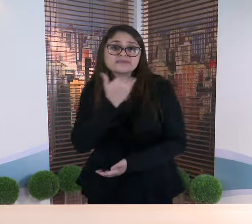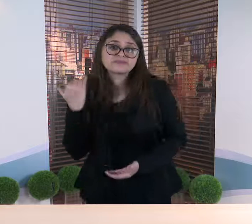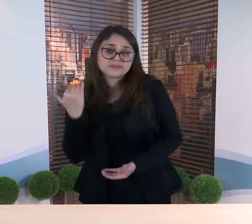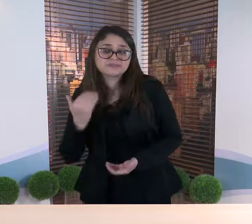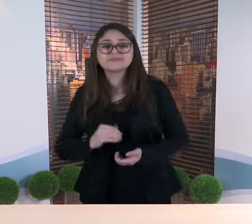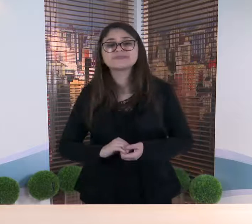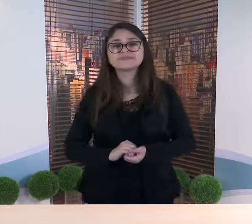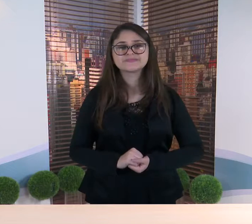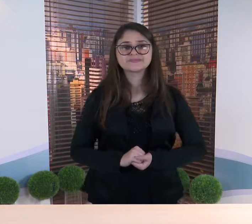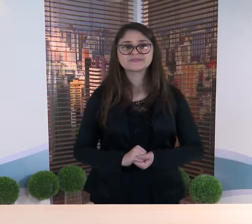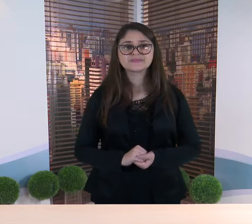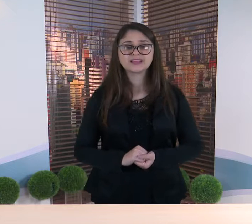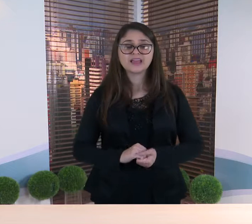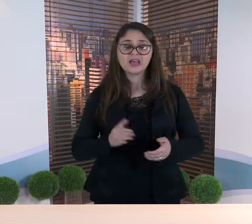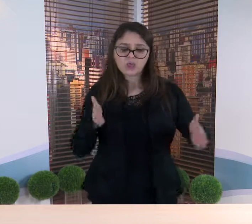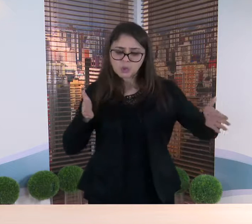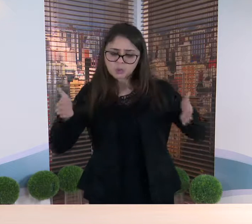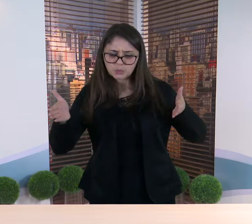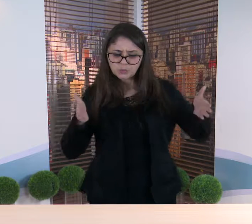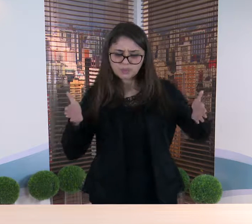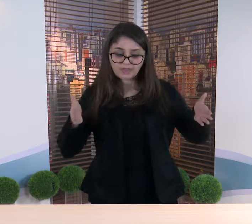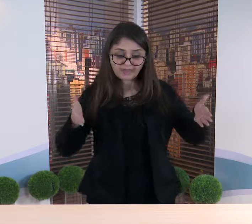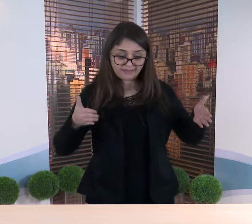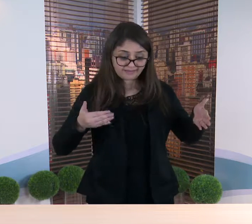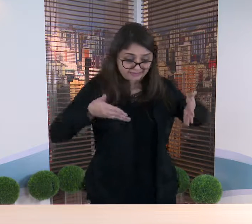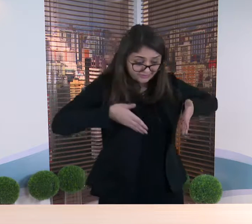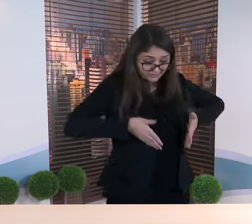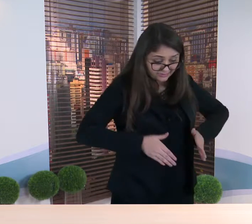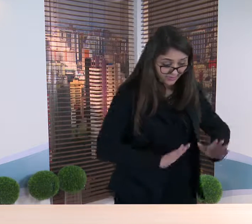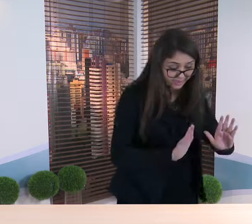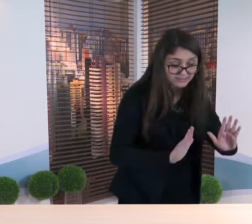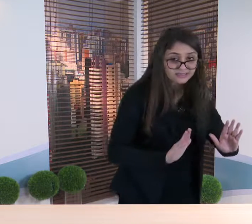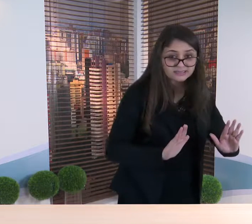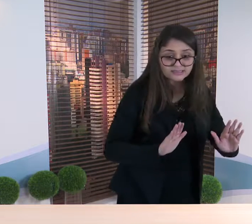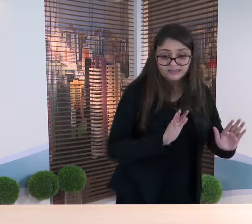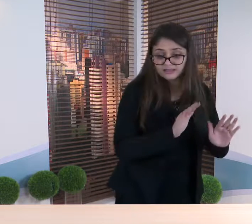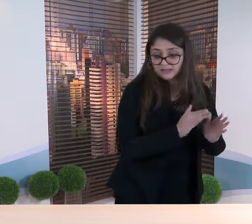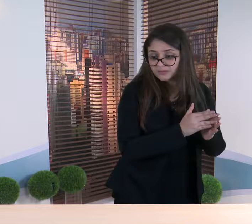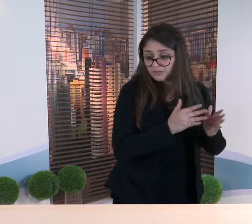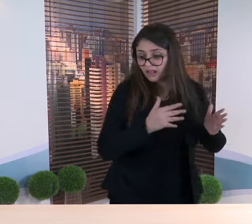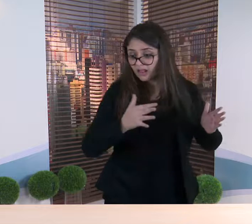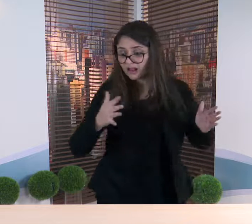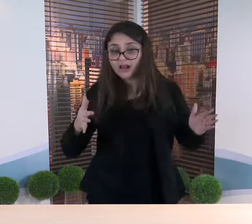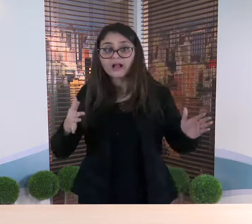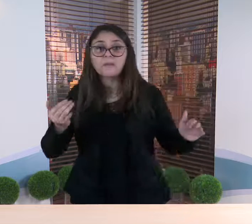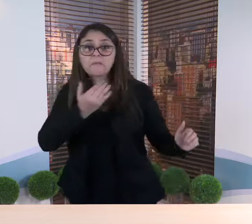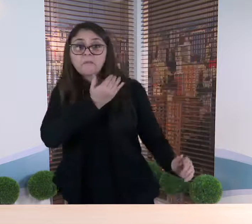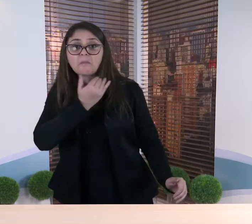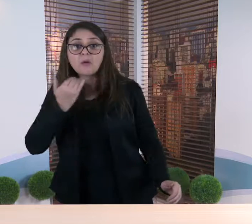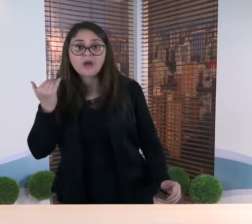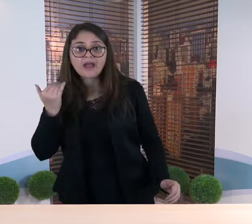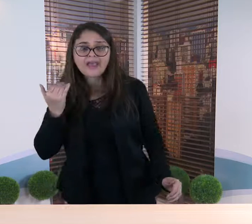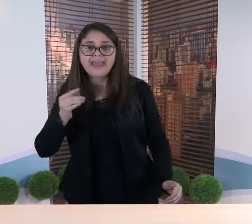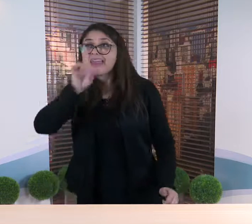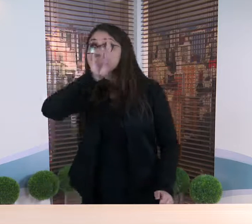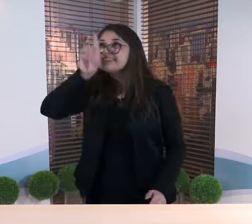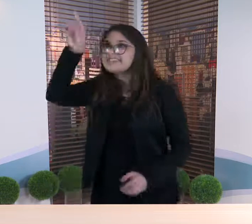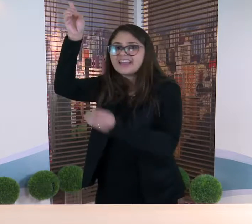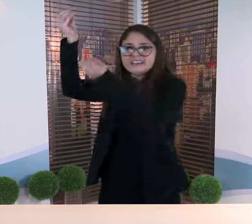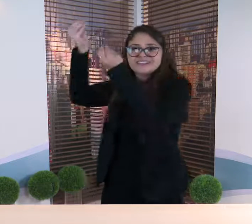o vir ao mundo e o deixá-lo, tudo o que possuímos nos é dado pelo doador da